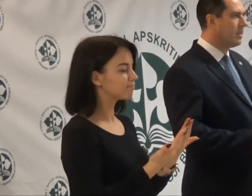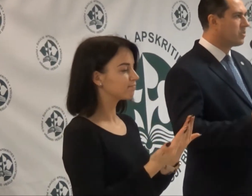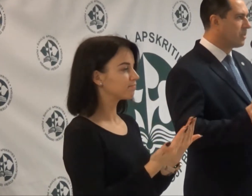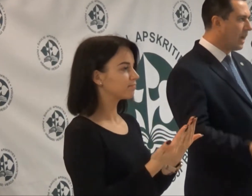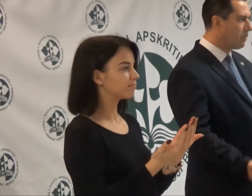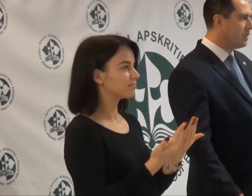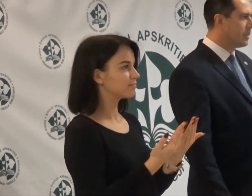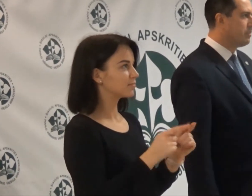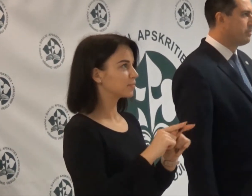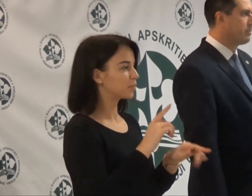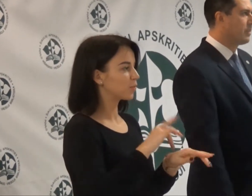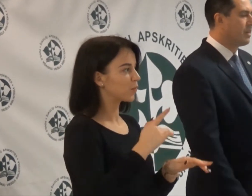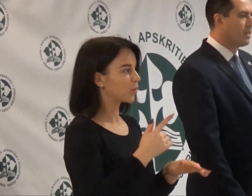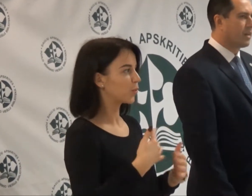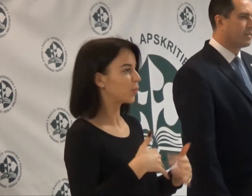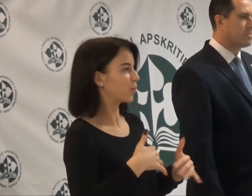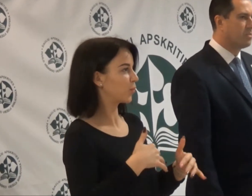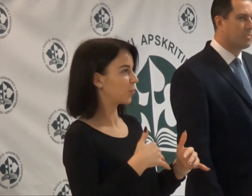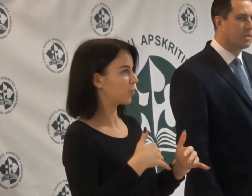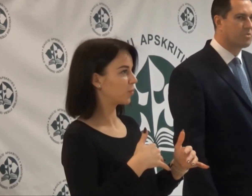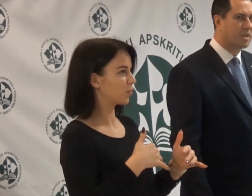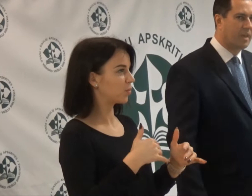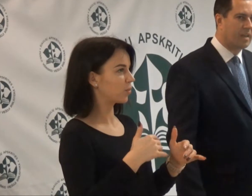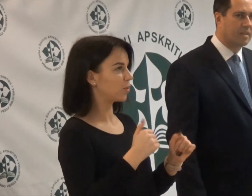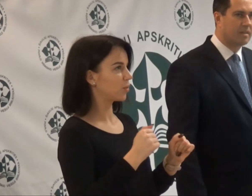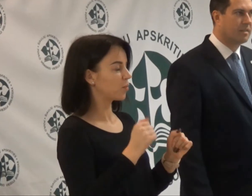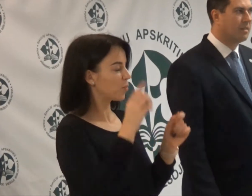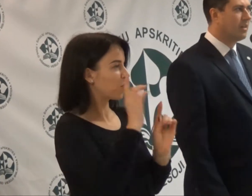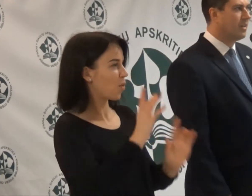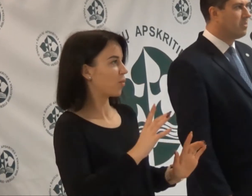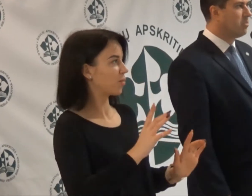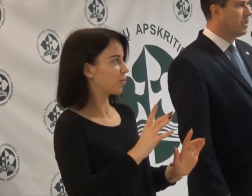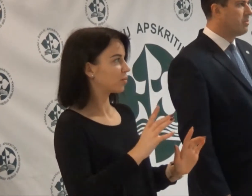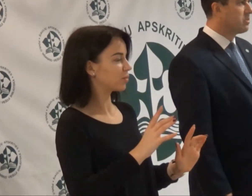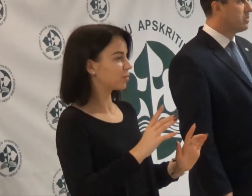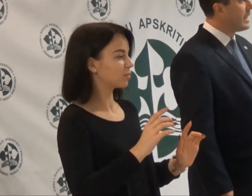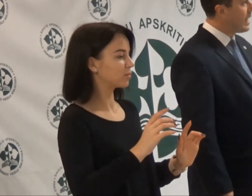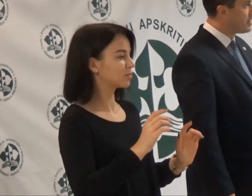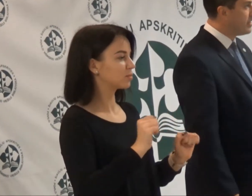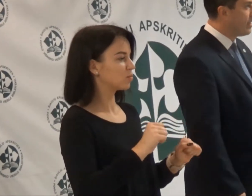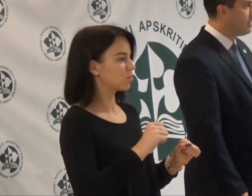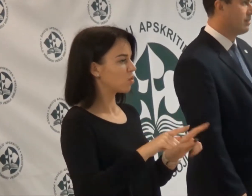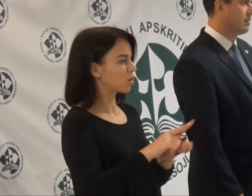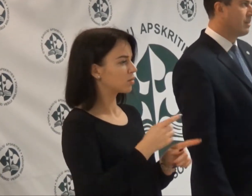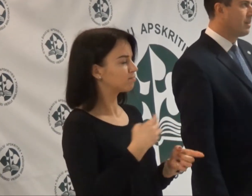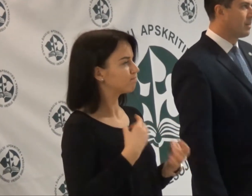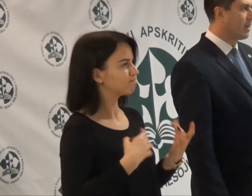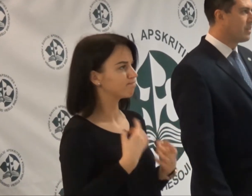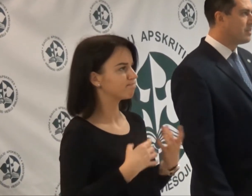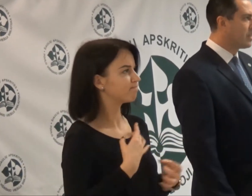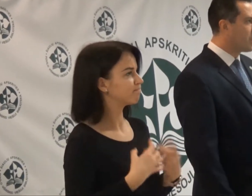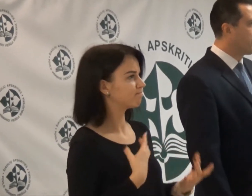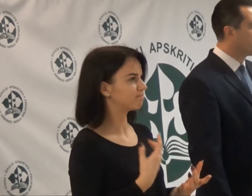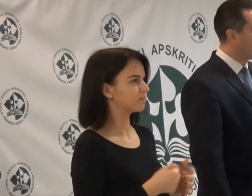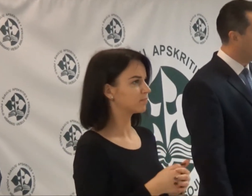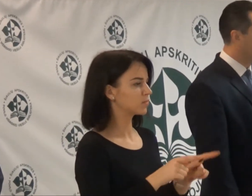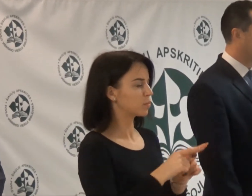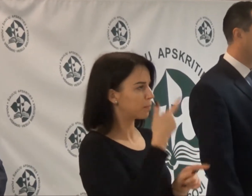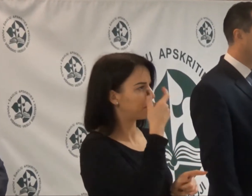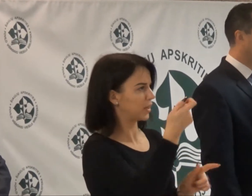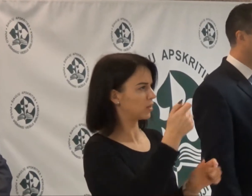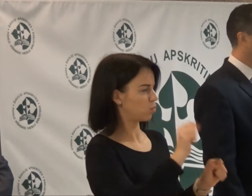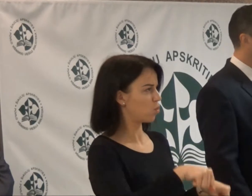būname sujaudinti, kartais būname sužavėti, būname susierzinę, kartais netgi